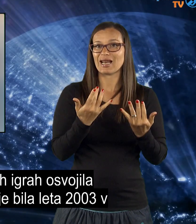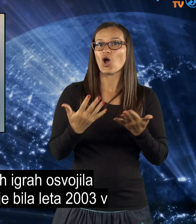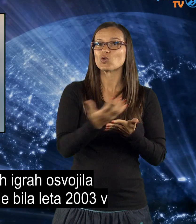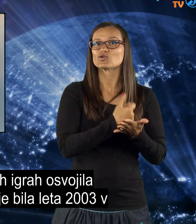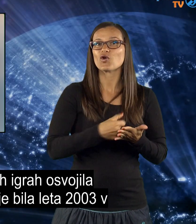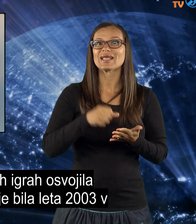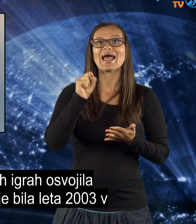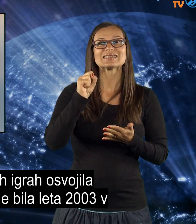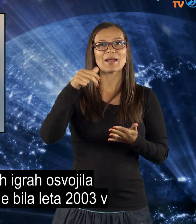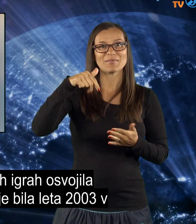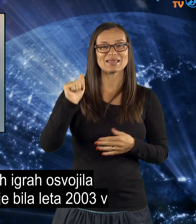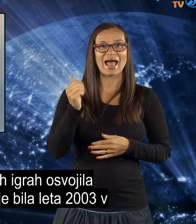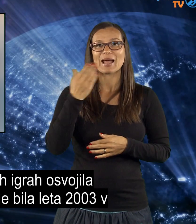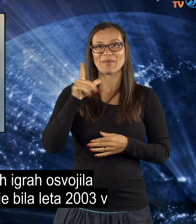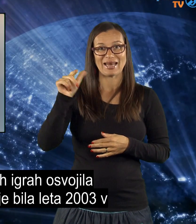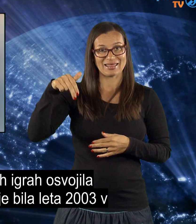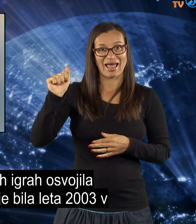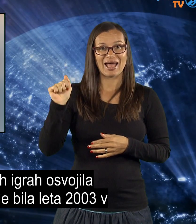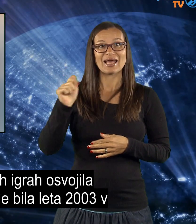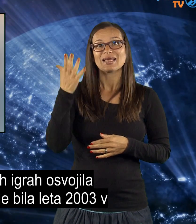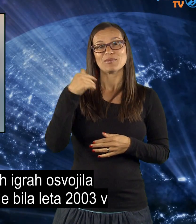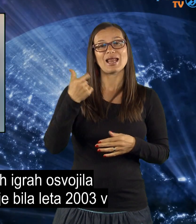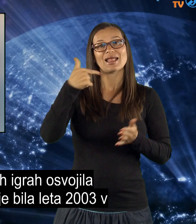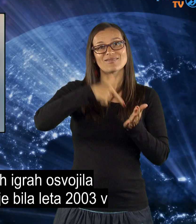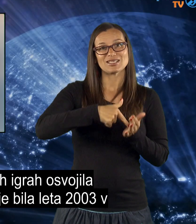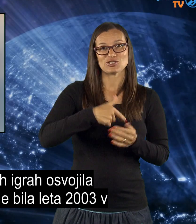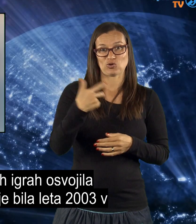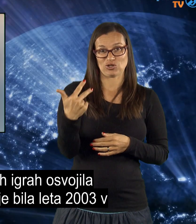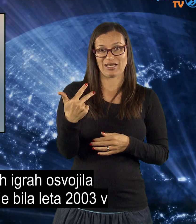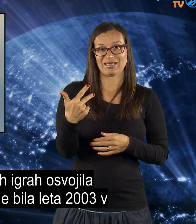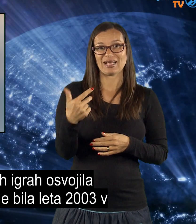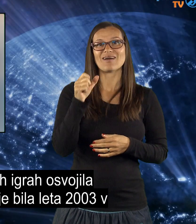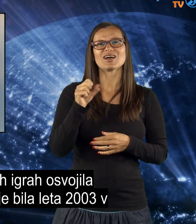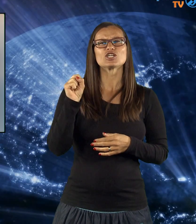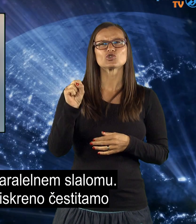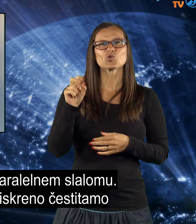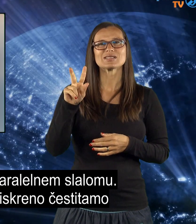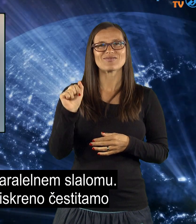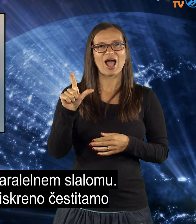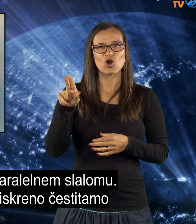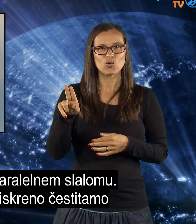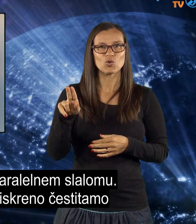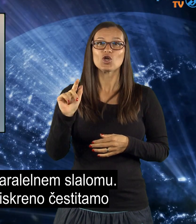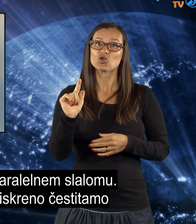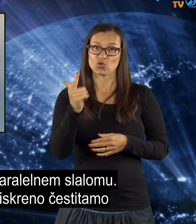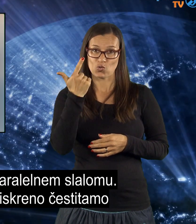Sabina Hmelina, ki je bila leta 2003 v Sundsvallu druga v paralelnem slalomu.